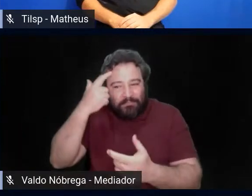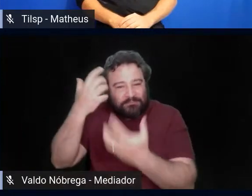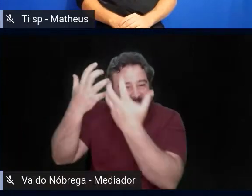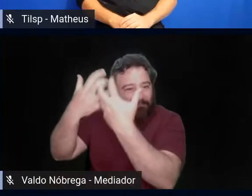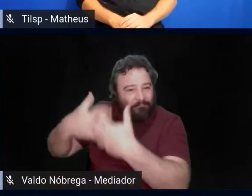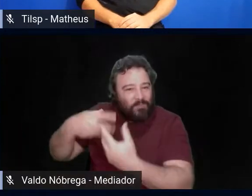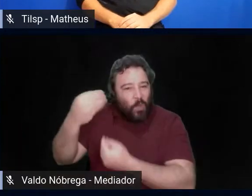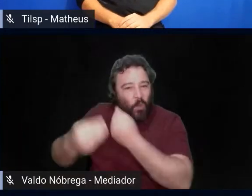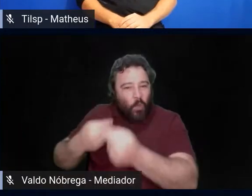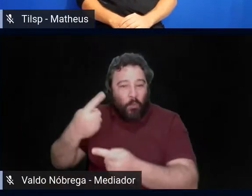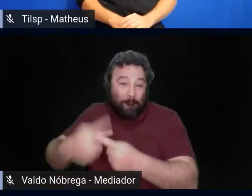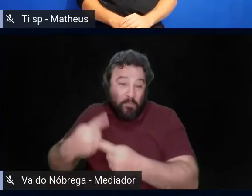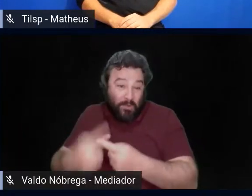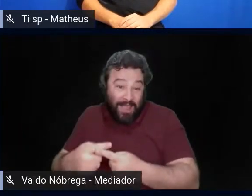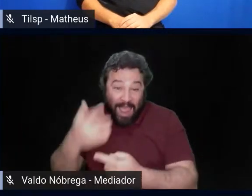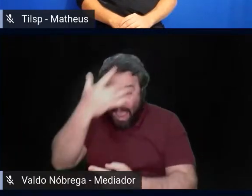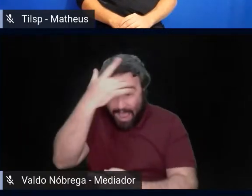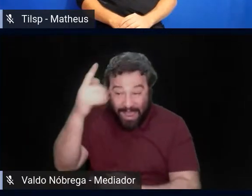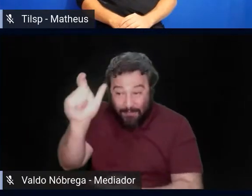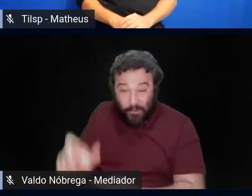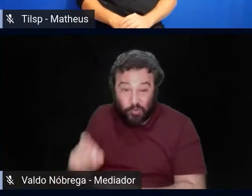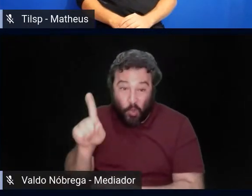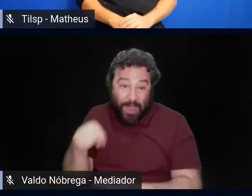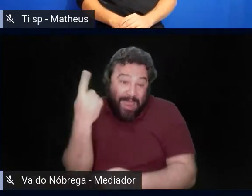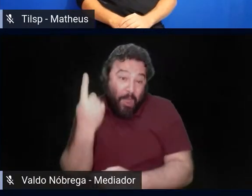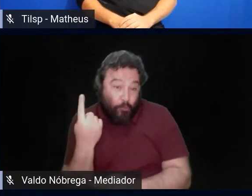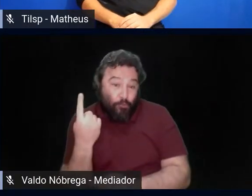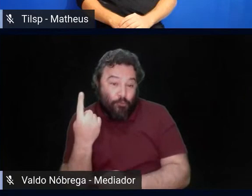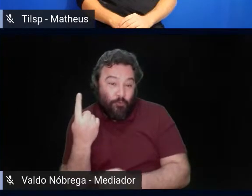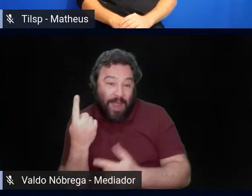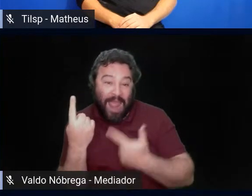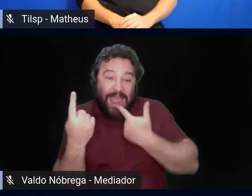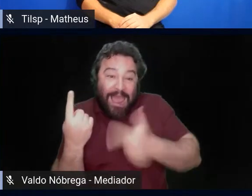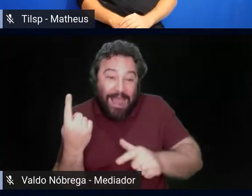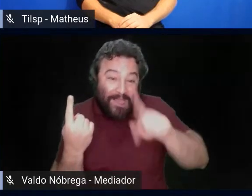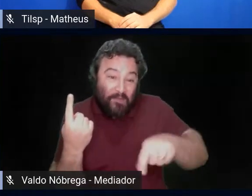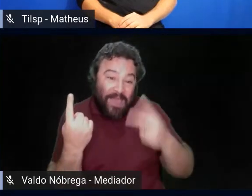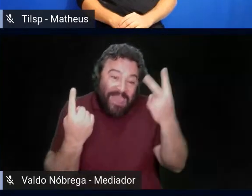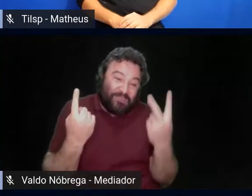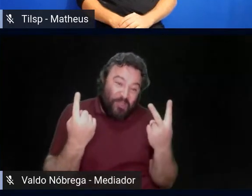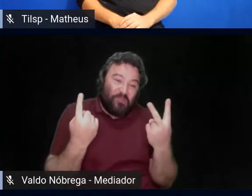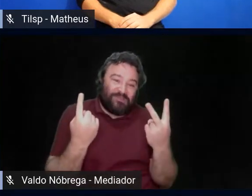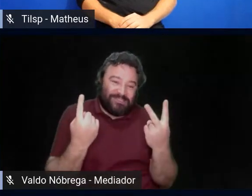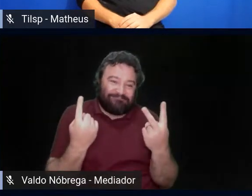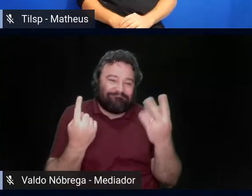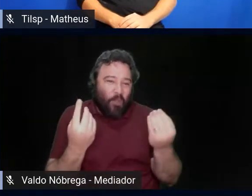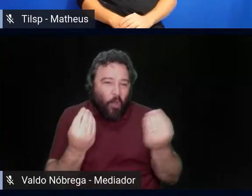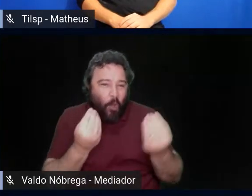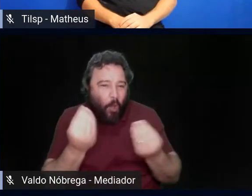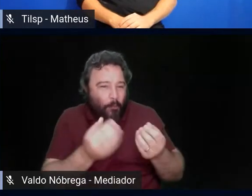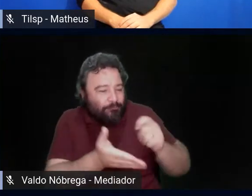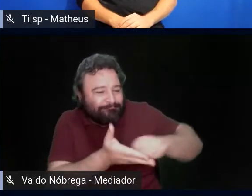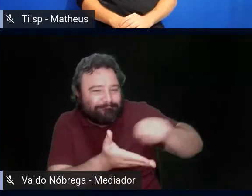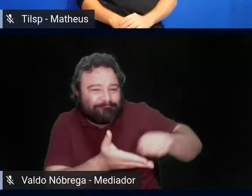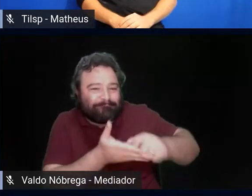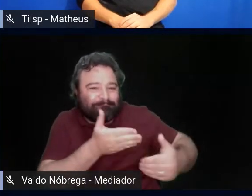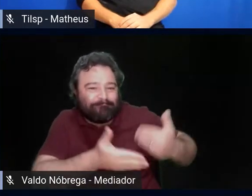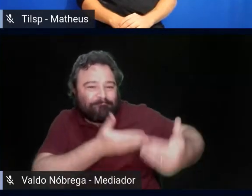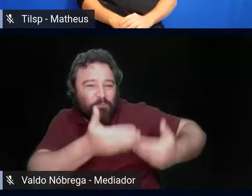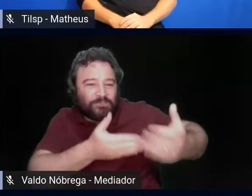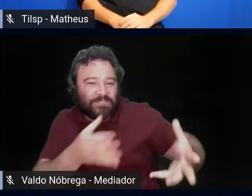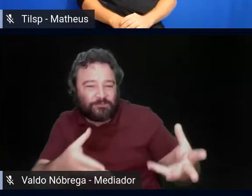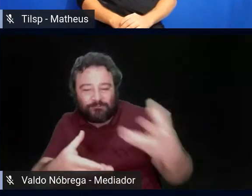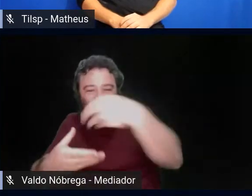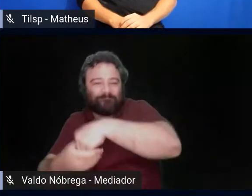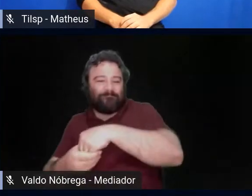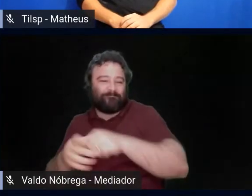sinais. Como ambos poderão registrar as suas línguas, né? Porque cada pessoa é é no caso o surdo, ele